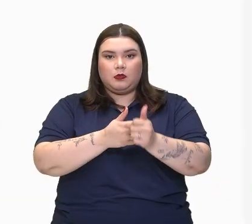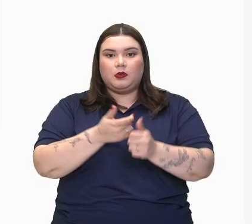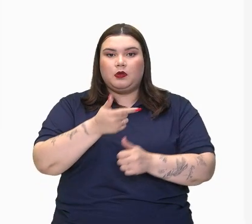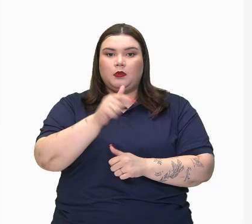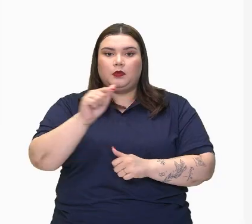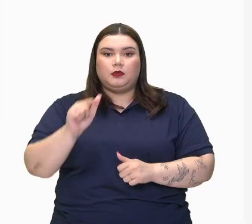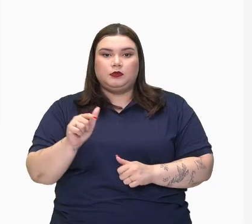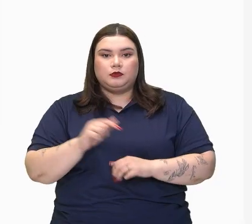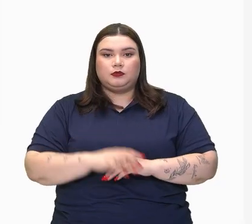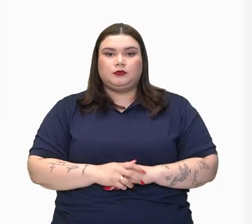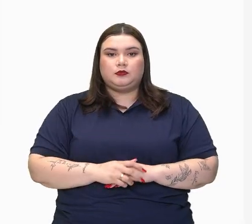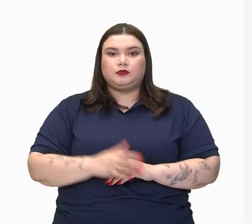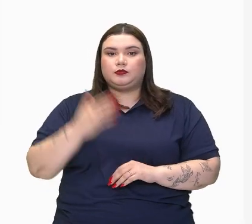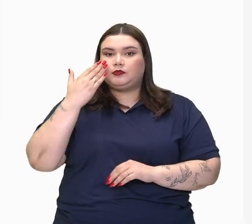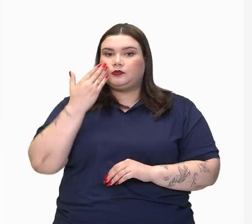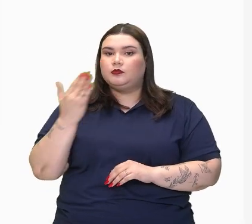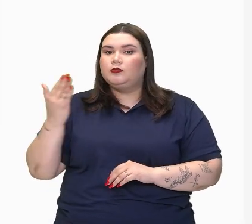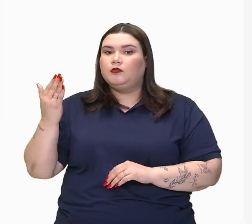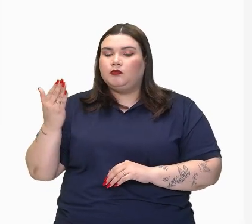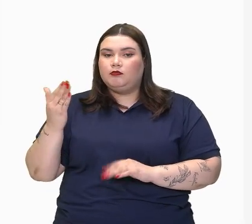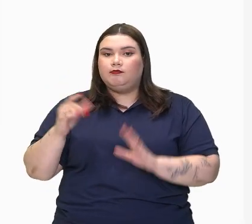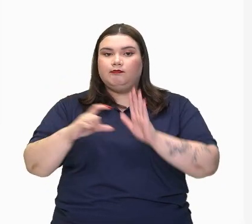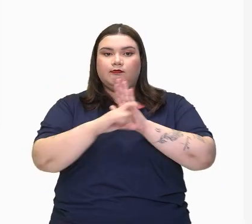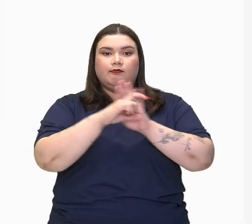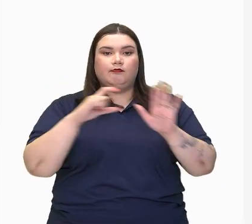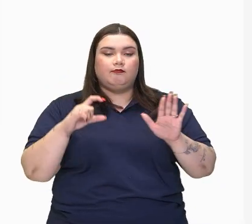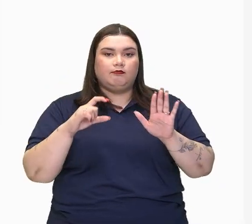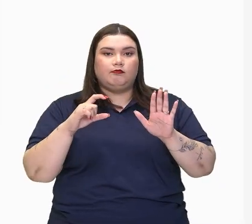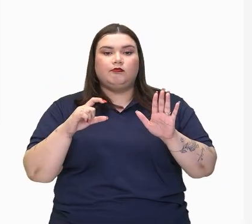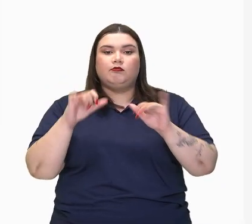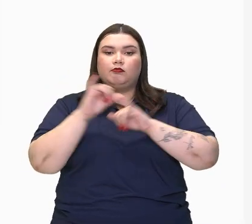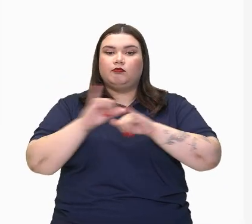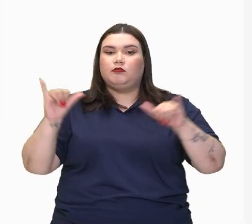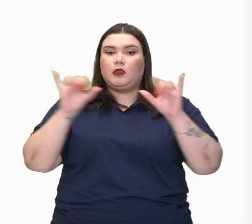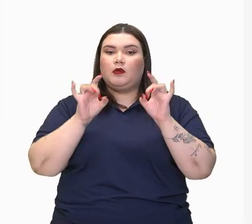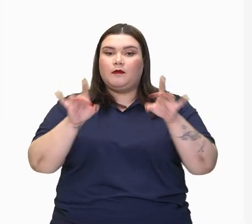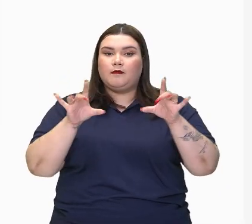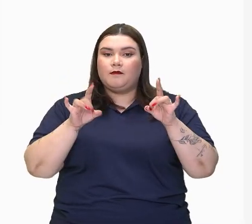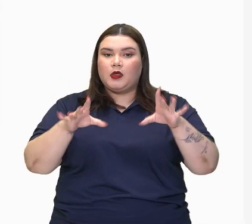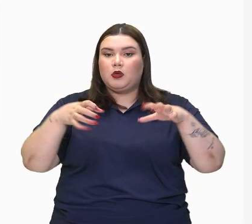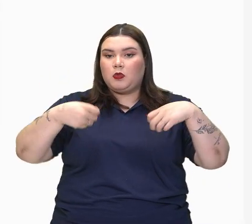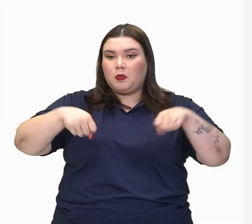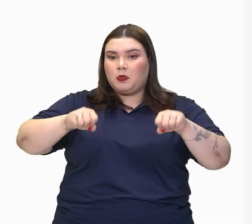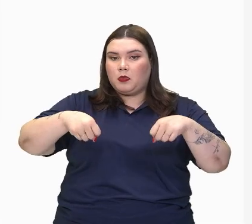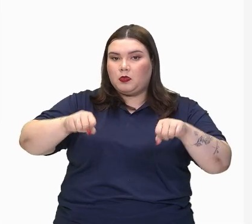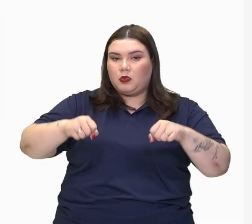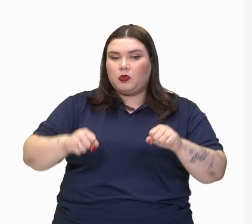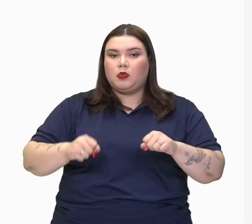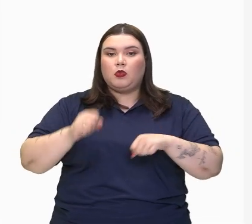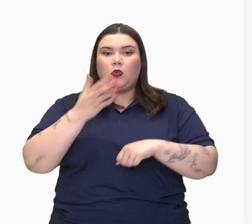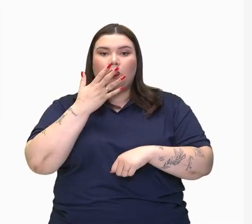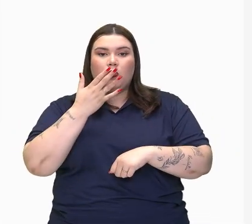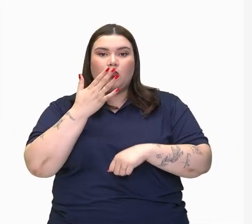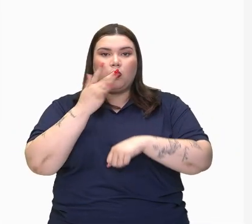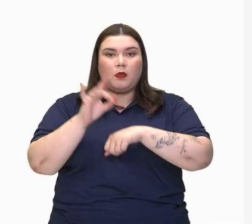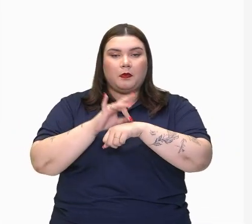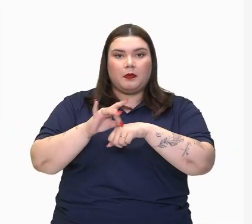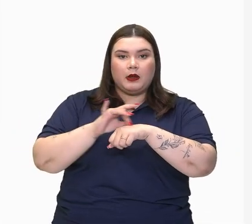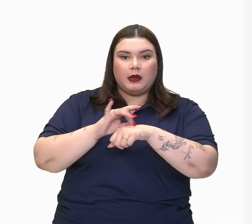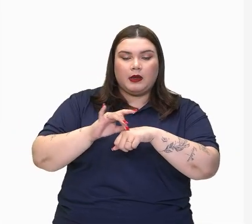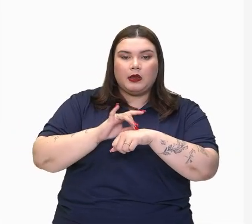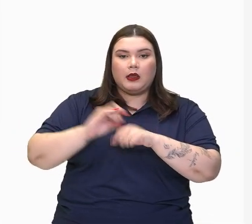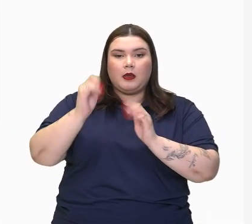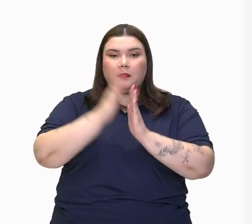vejam. Nós temos o anúncio nos classificados. Vendo moto, está novinha, preta, pintura